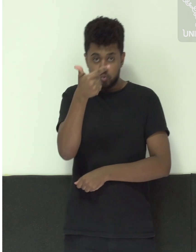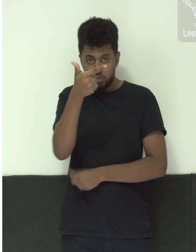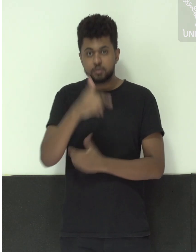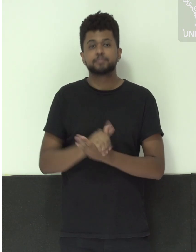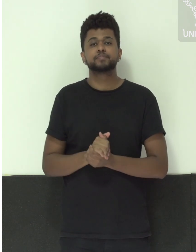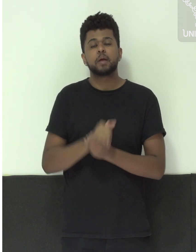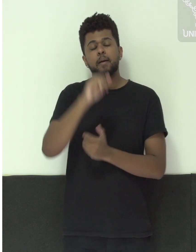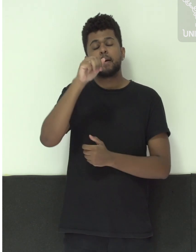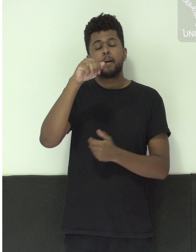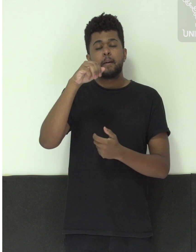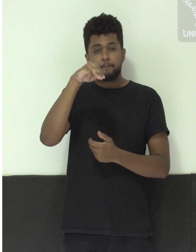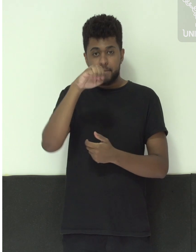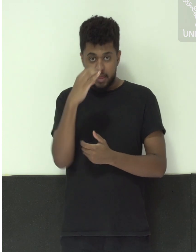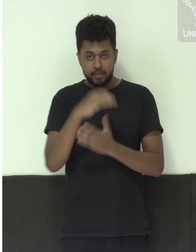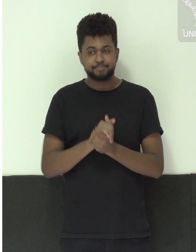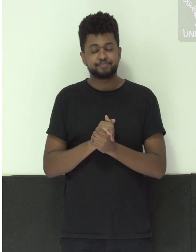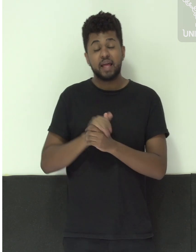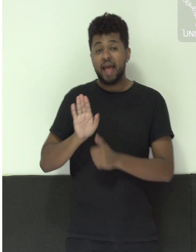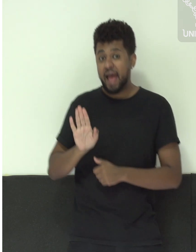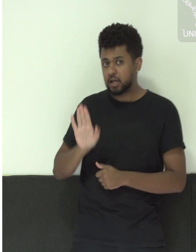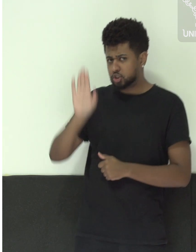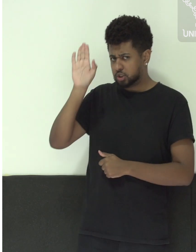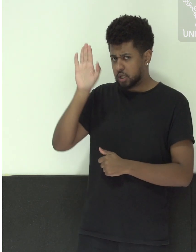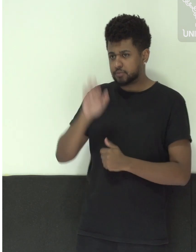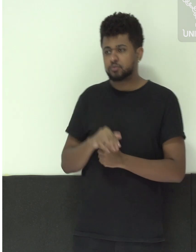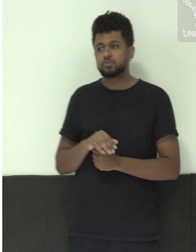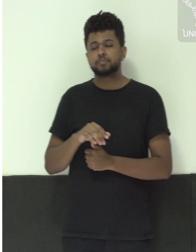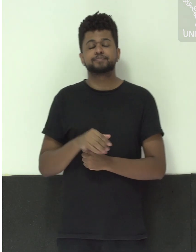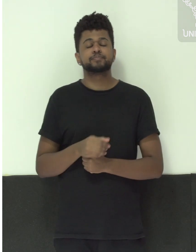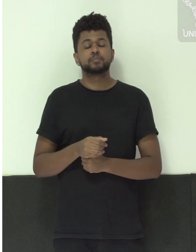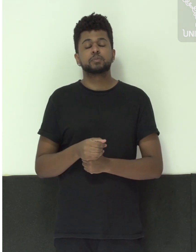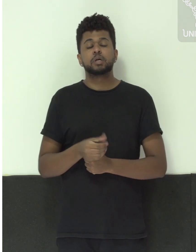018/2012, MEC. Os candidatos que